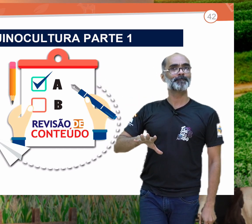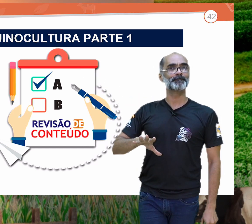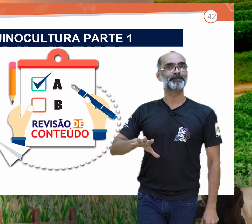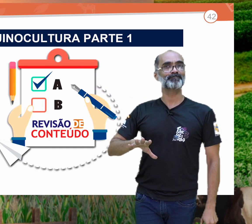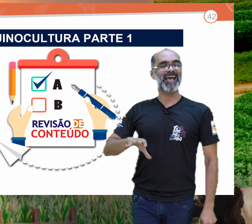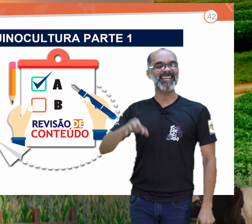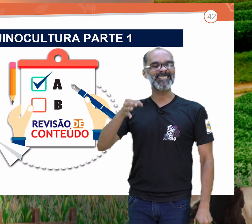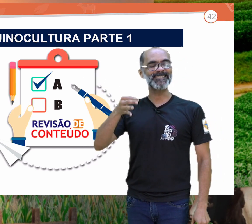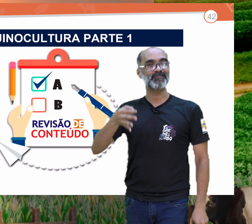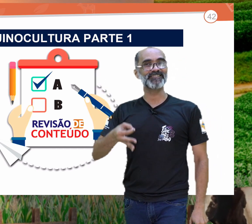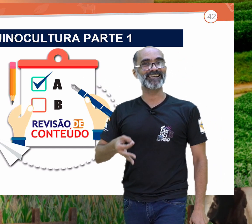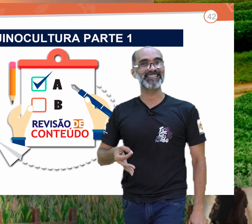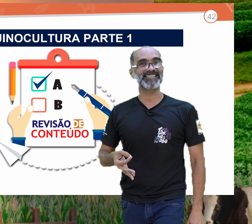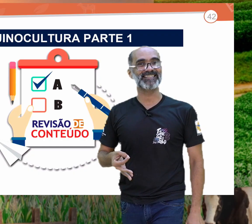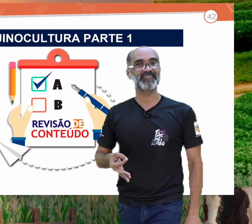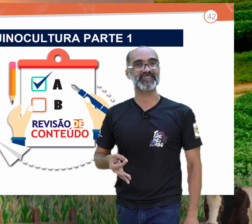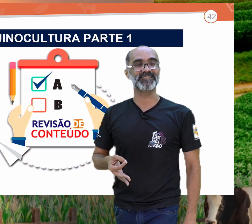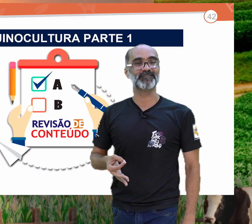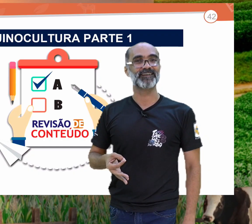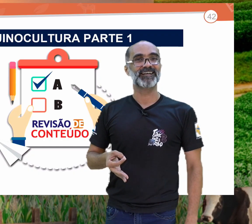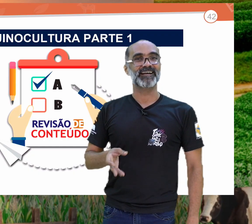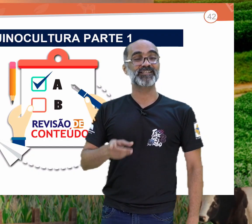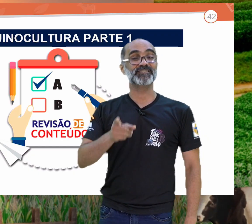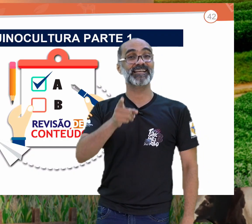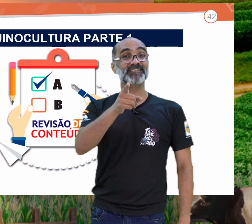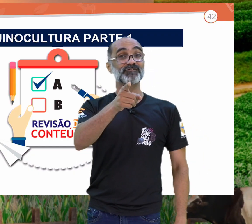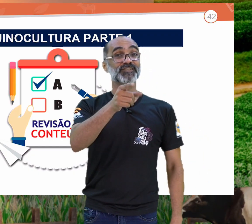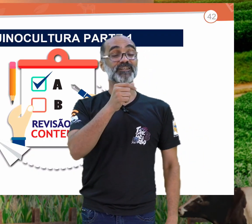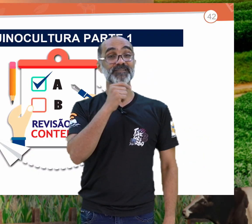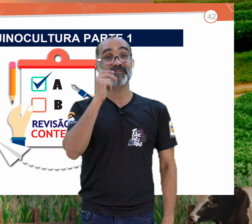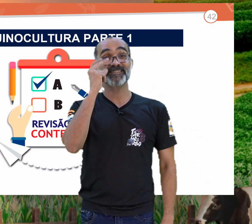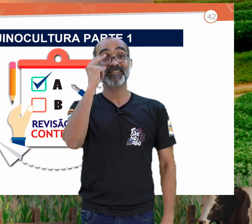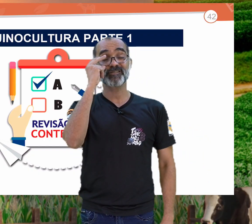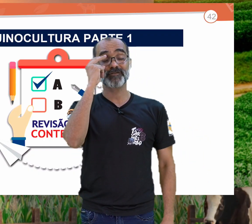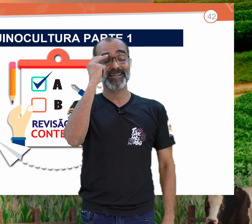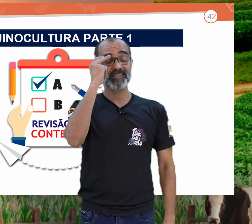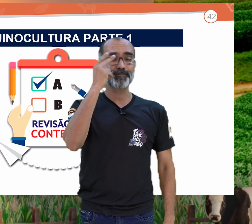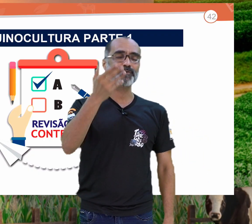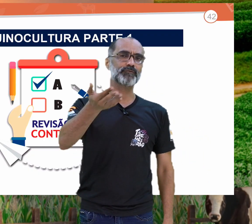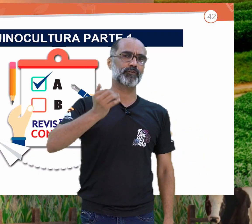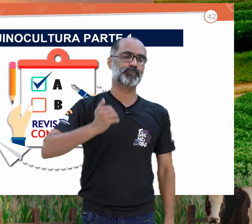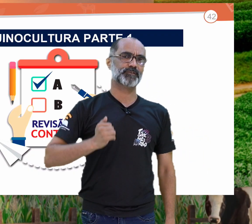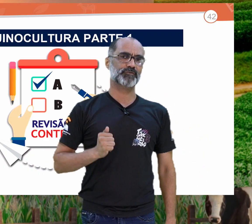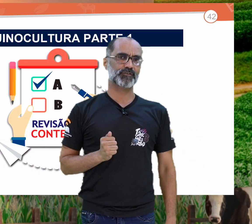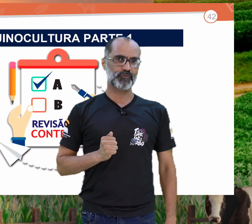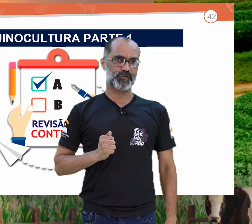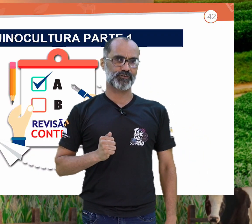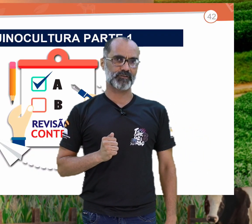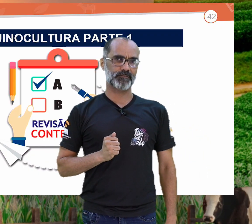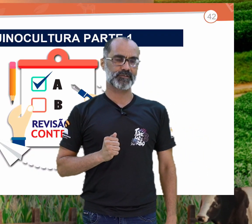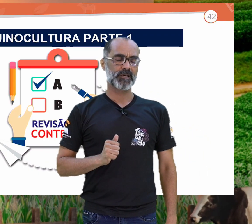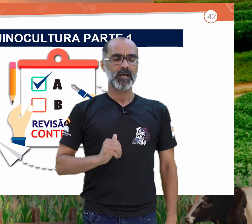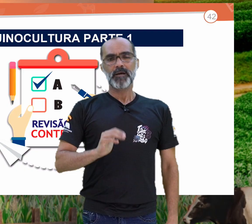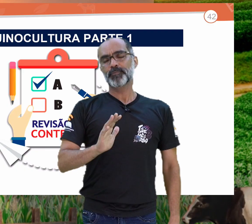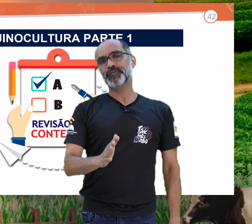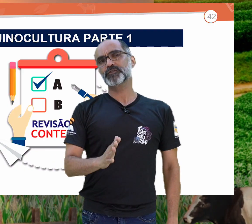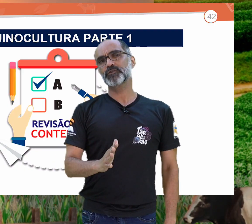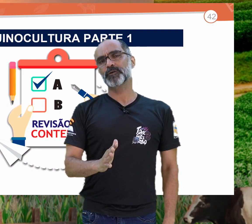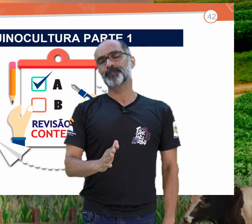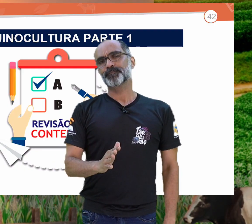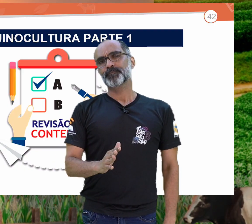se preocupe. Assim que eu finalizar essa revisão, vou deixar vocês fazendo atividade e depois eu volto para nós